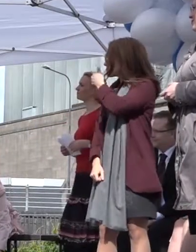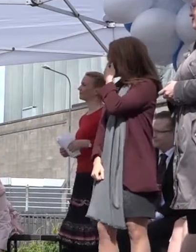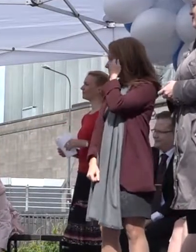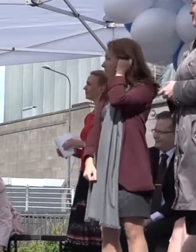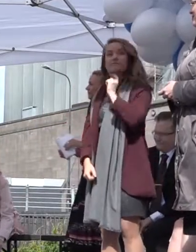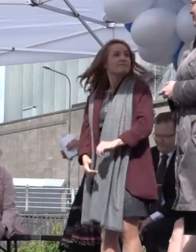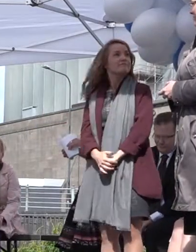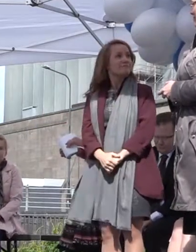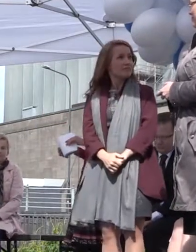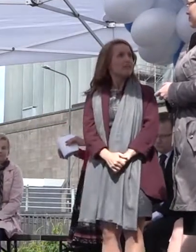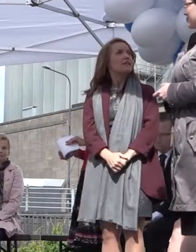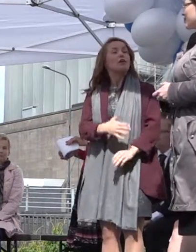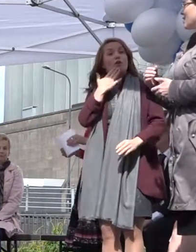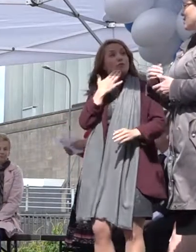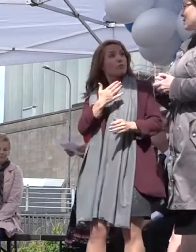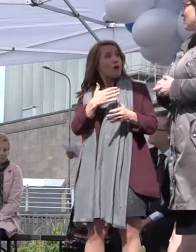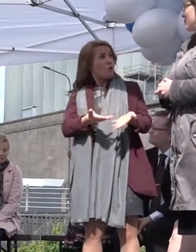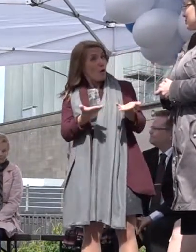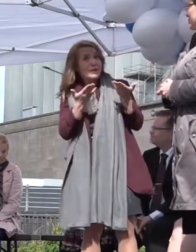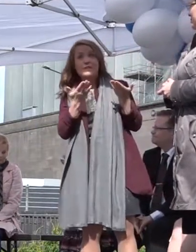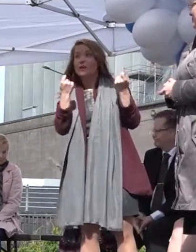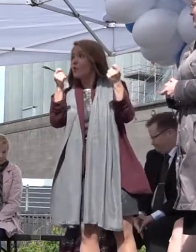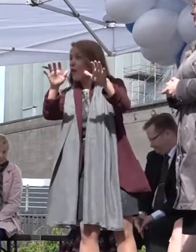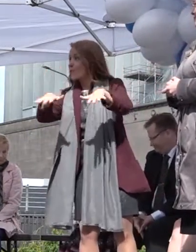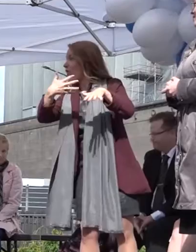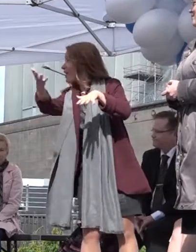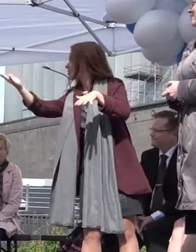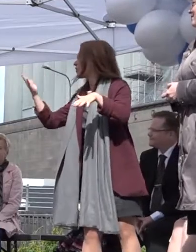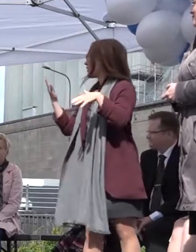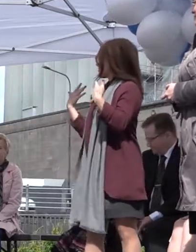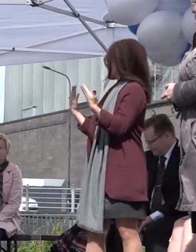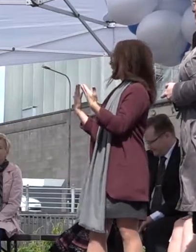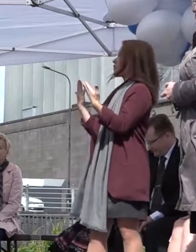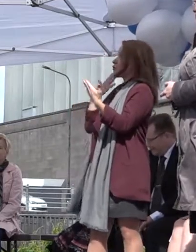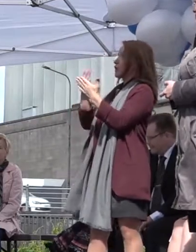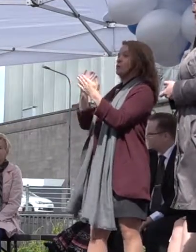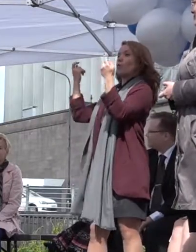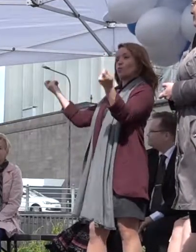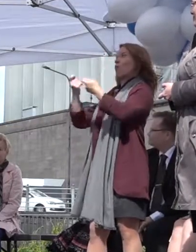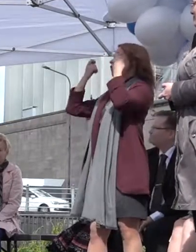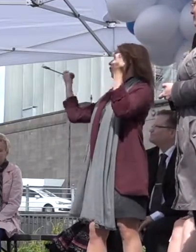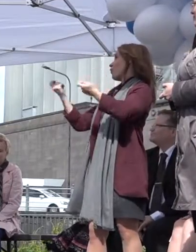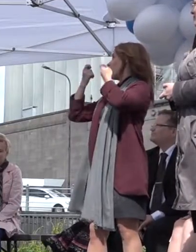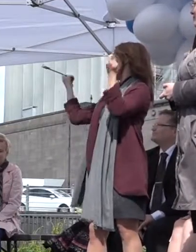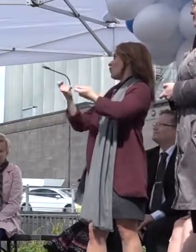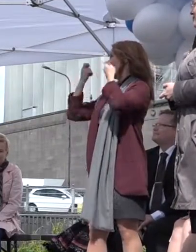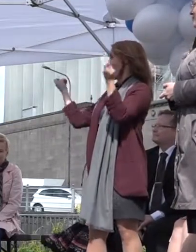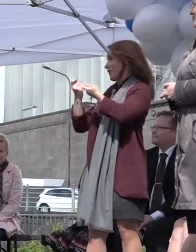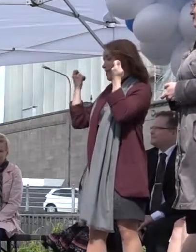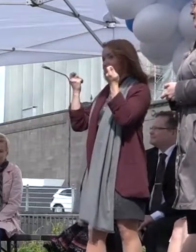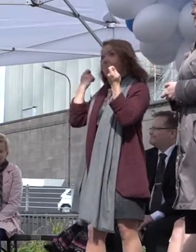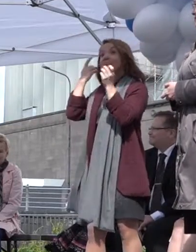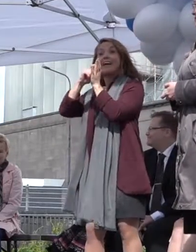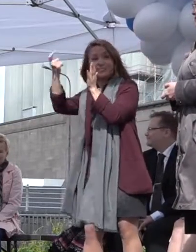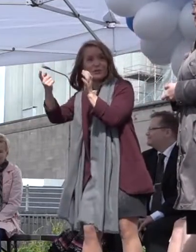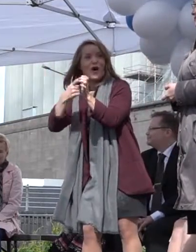Huomenta, hyvä juhlayleisö. Tänään meillä on todellakin syytä isoon juhlaan. Tänään juhlitaan ja ensi viikolla tehdään töitä.